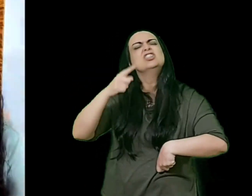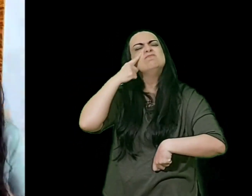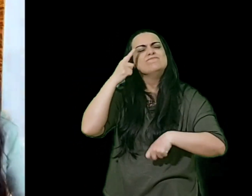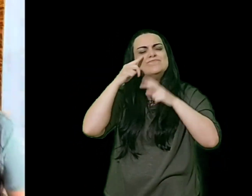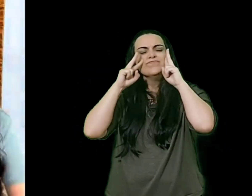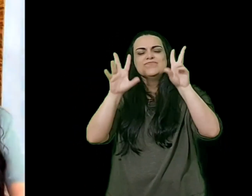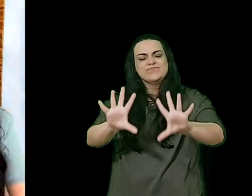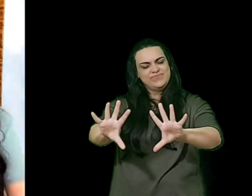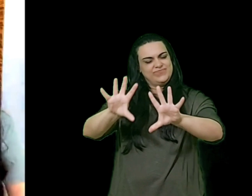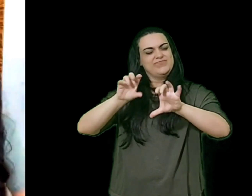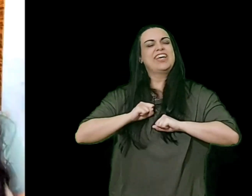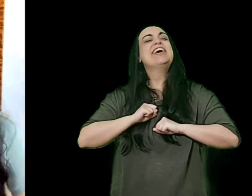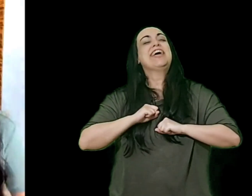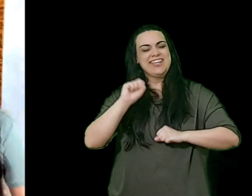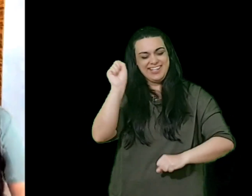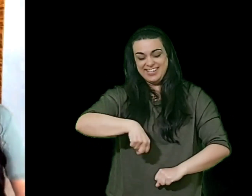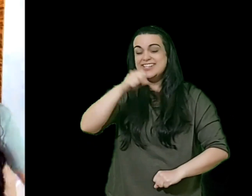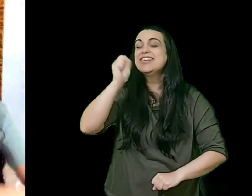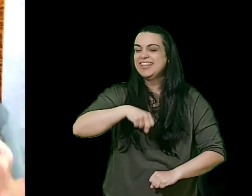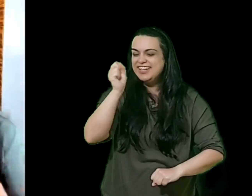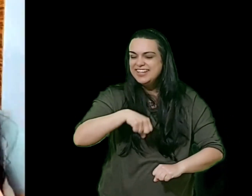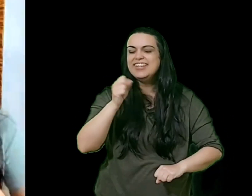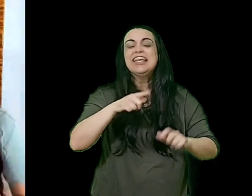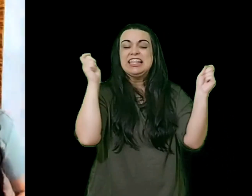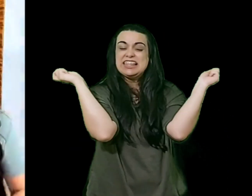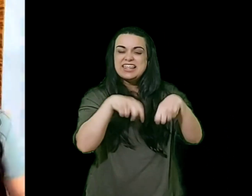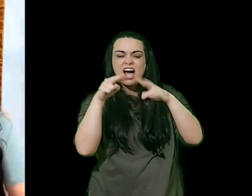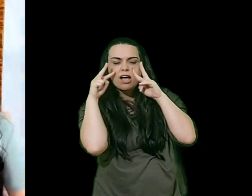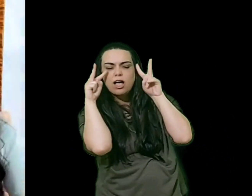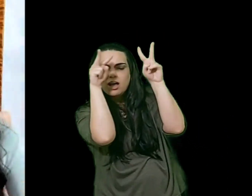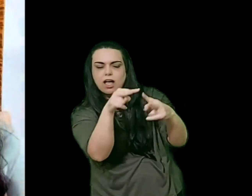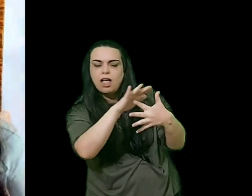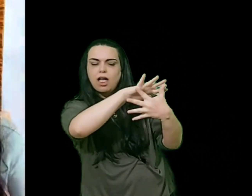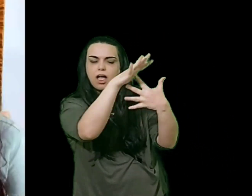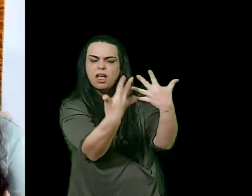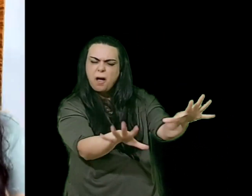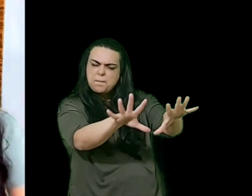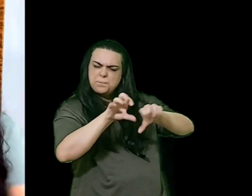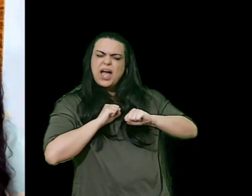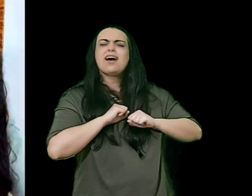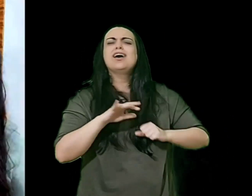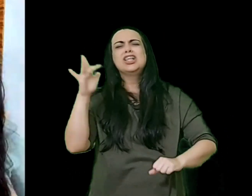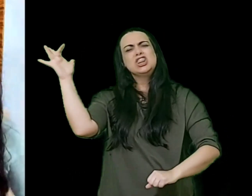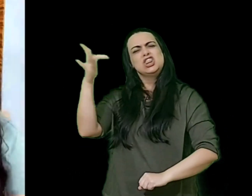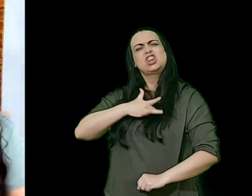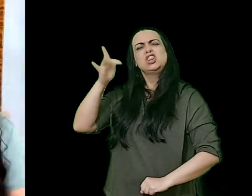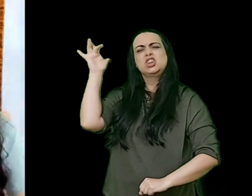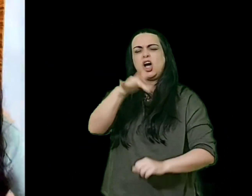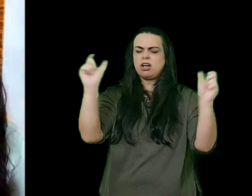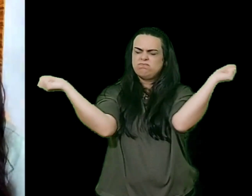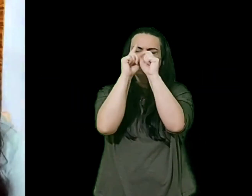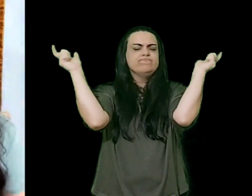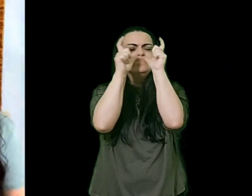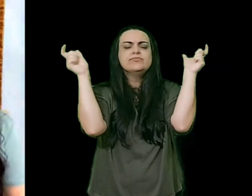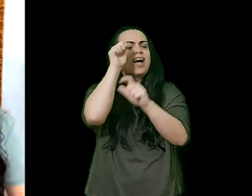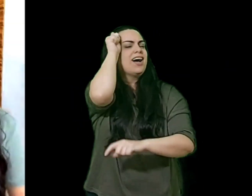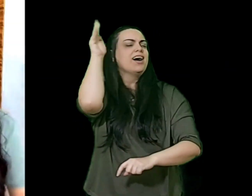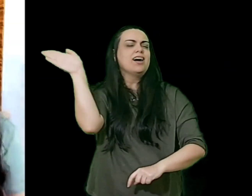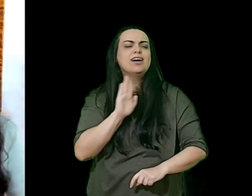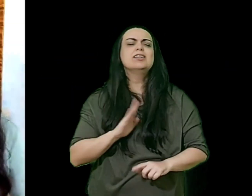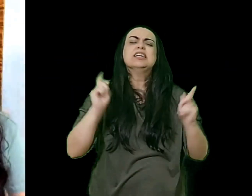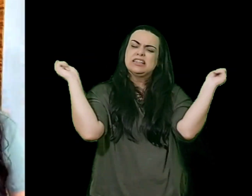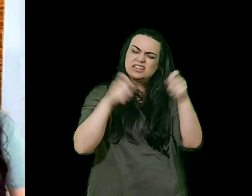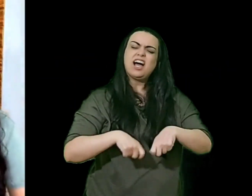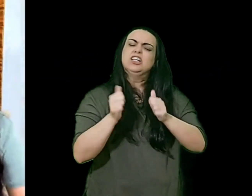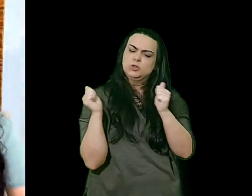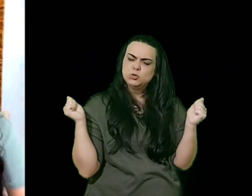possam ouvir. Senhor, ouvir através da linguagem dos sinais. Alcança ela agora, despertando, Senhor, para que